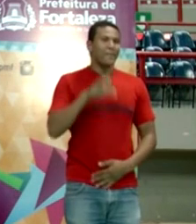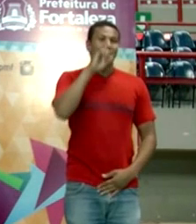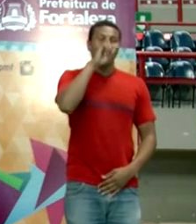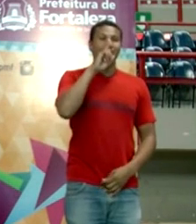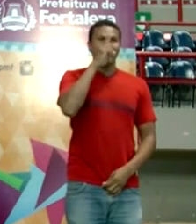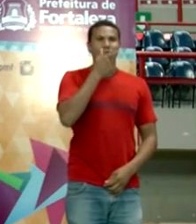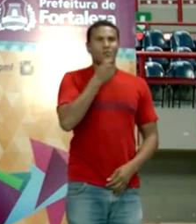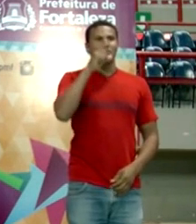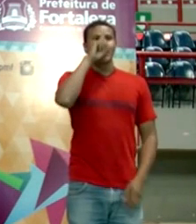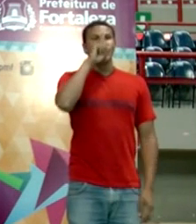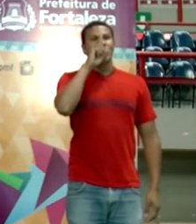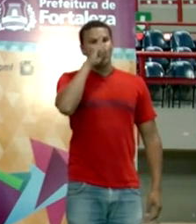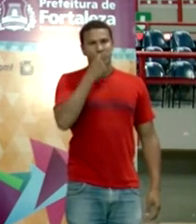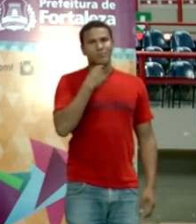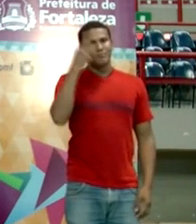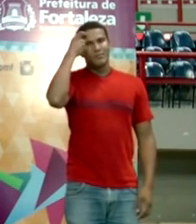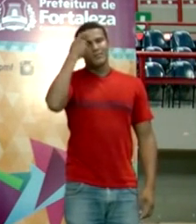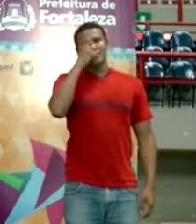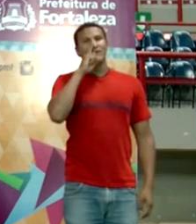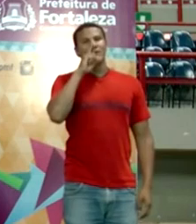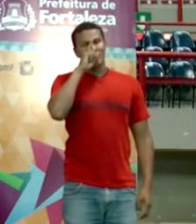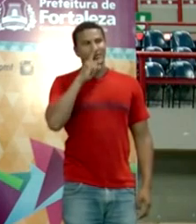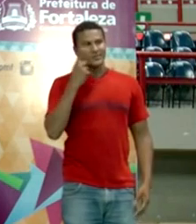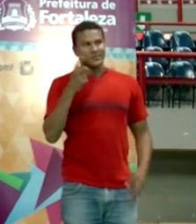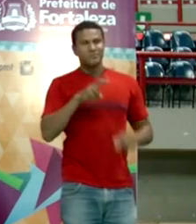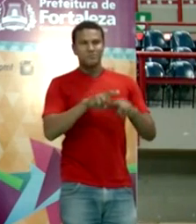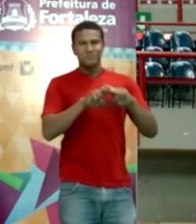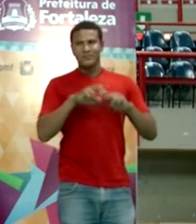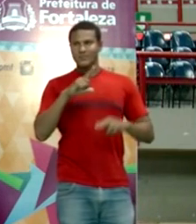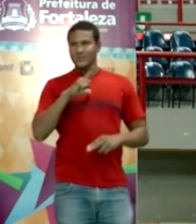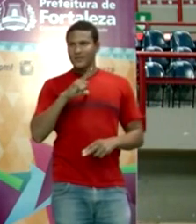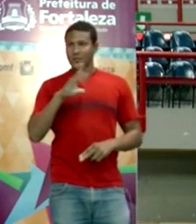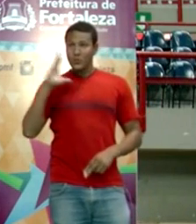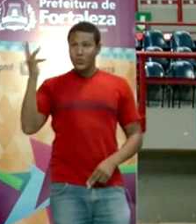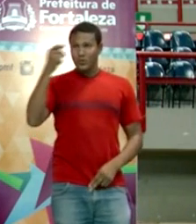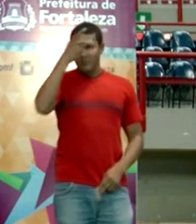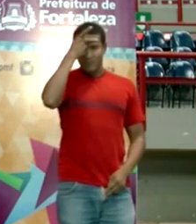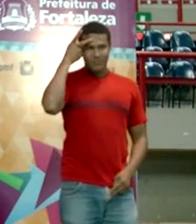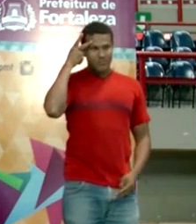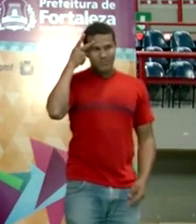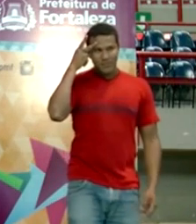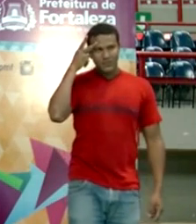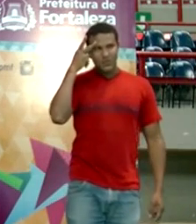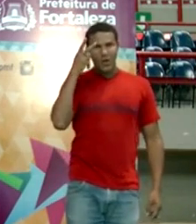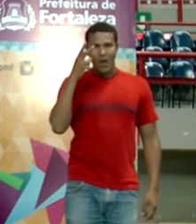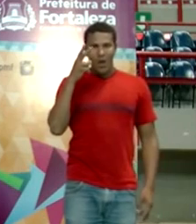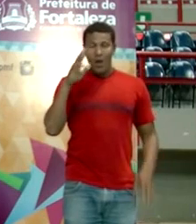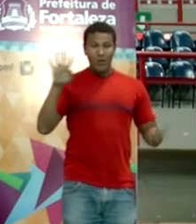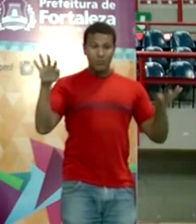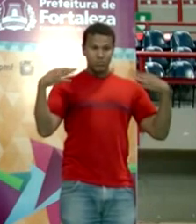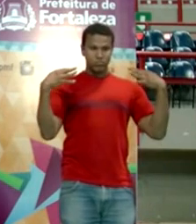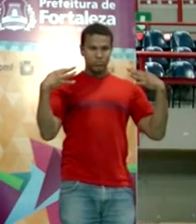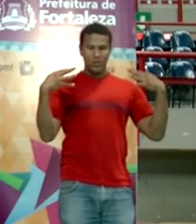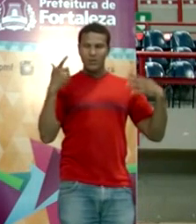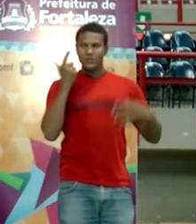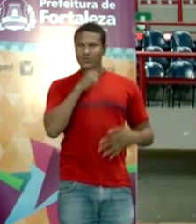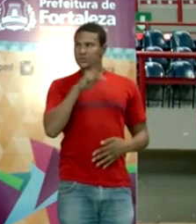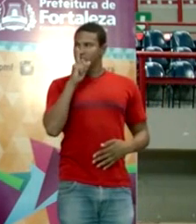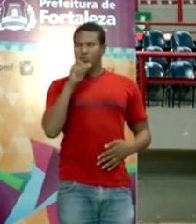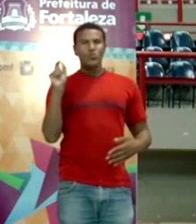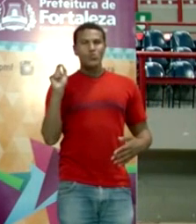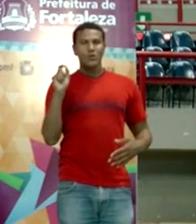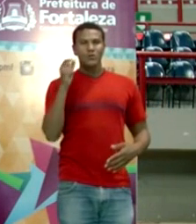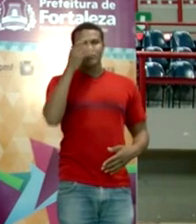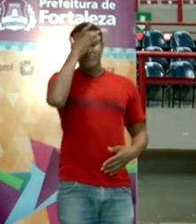Aí deve ter uma bomba ali. Aí quando todo mundo olhar para você, você aproveita e desestabiliza a concorrência. Como?